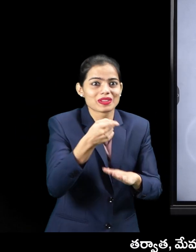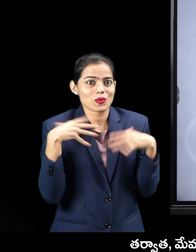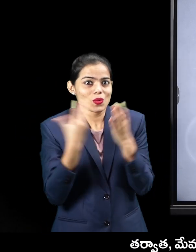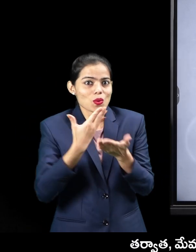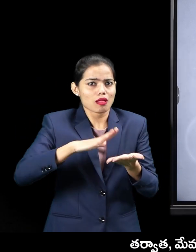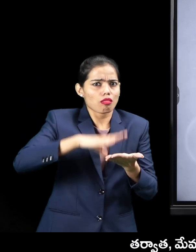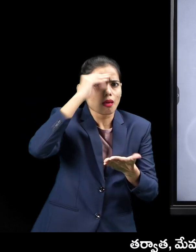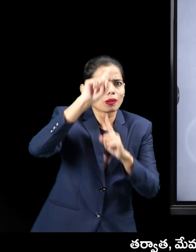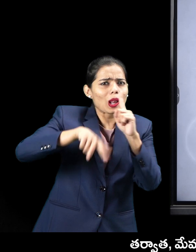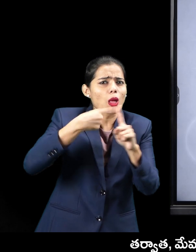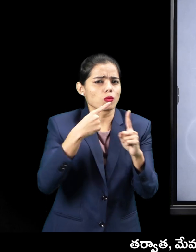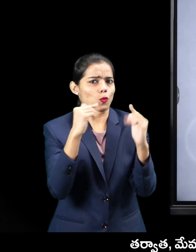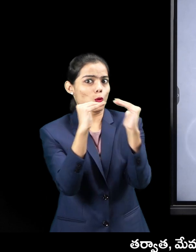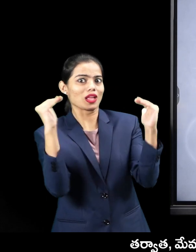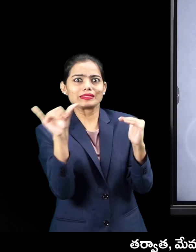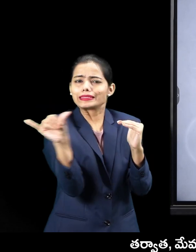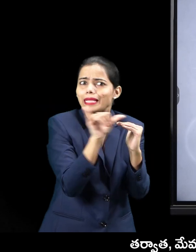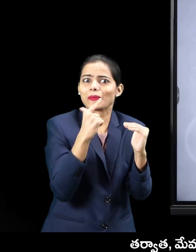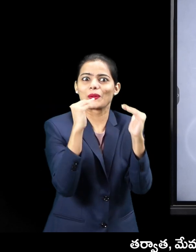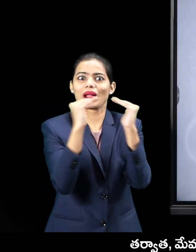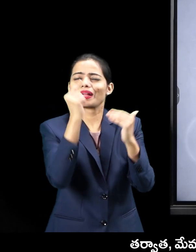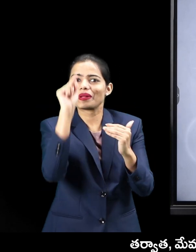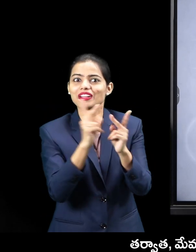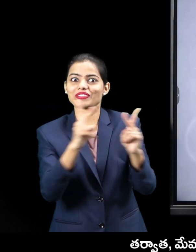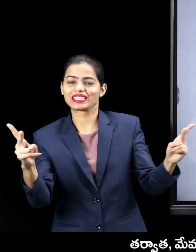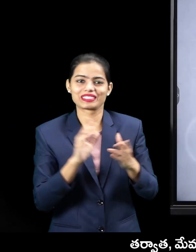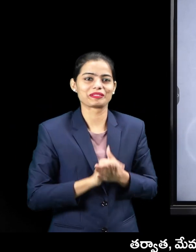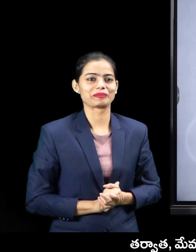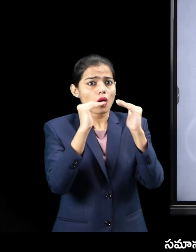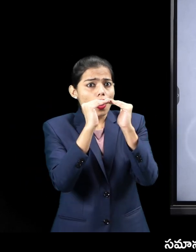తర్వాత మనం సమానంగా సంభావ్య ఈవెంట్ల గురించి నేర్చుకుందాం.